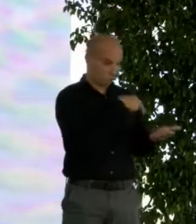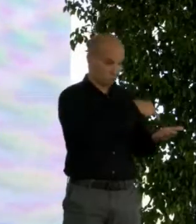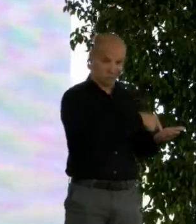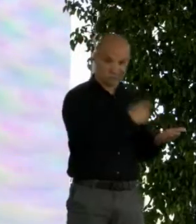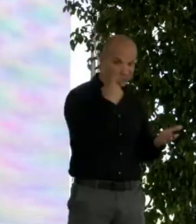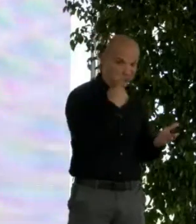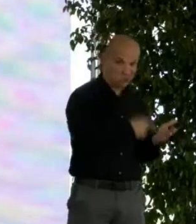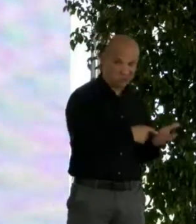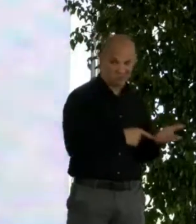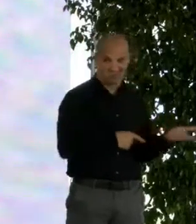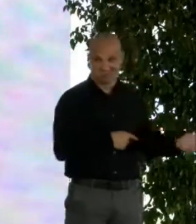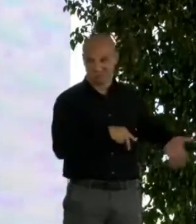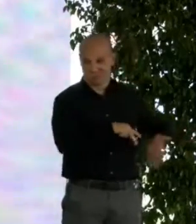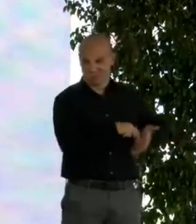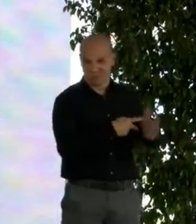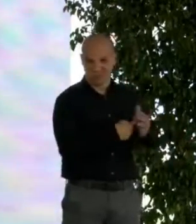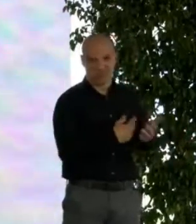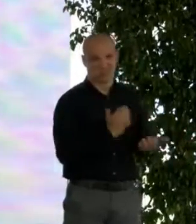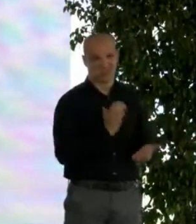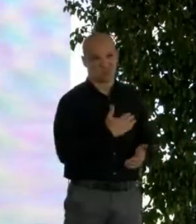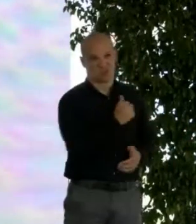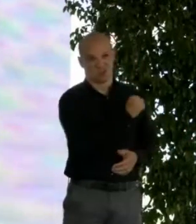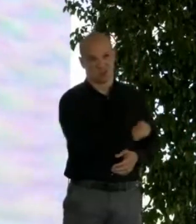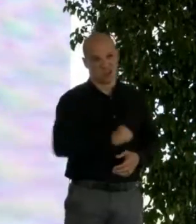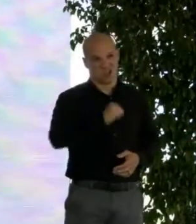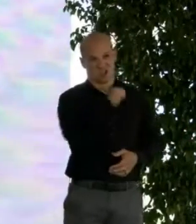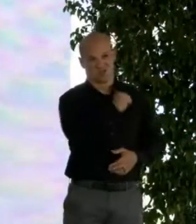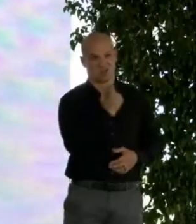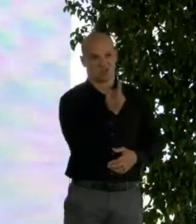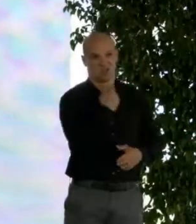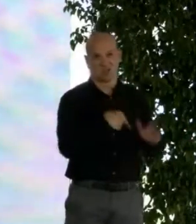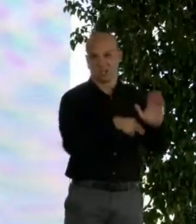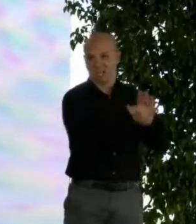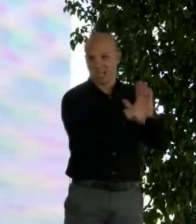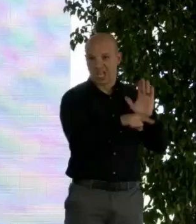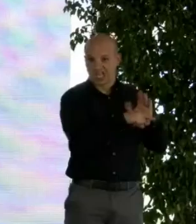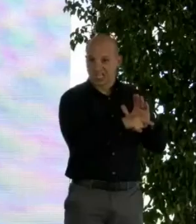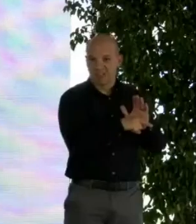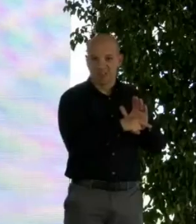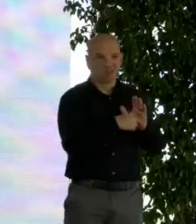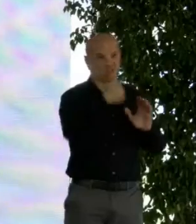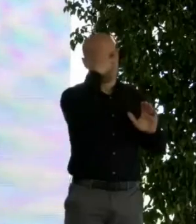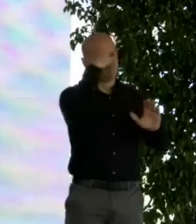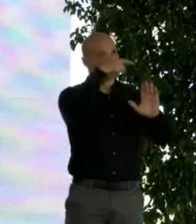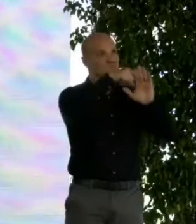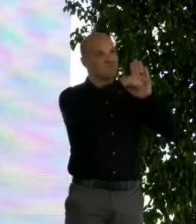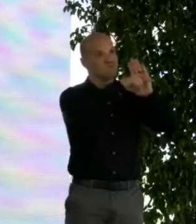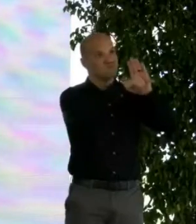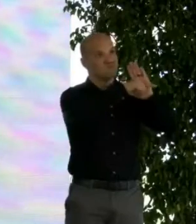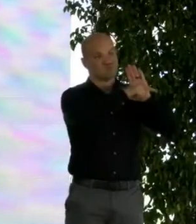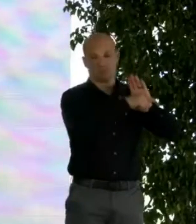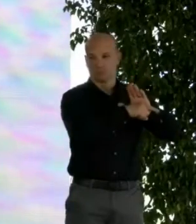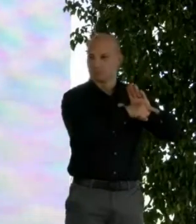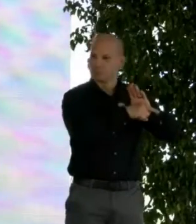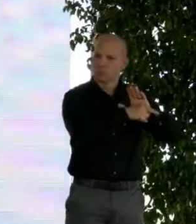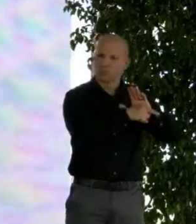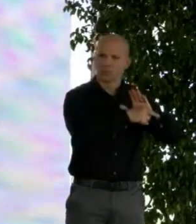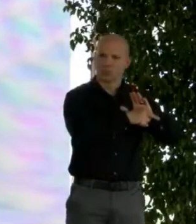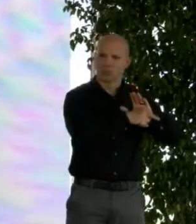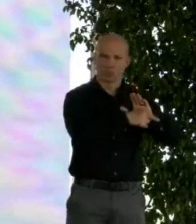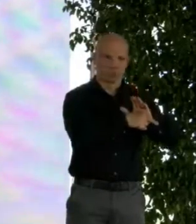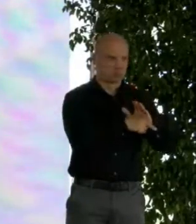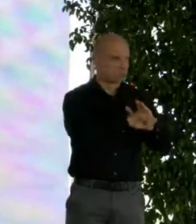entonces tendríamos una actitud negativa, pesimista, cuando todo indica que el